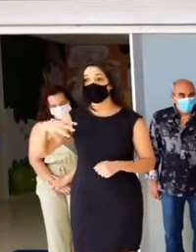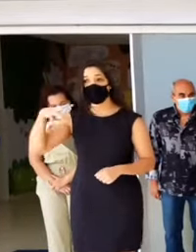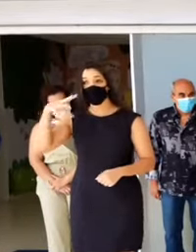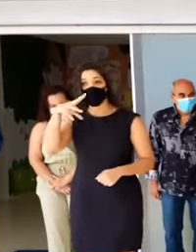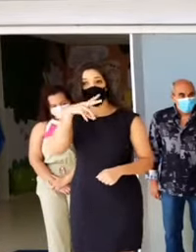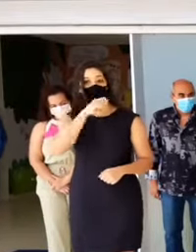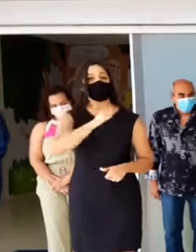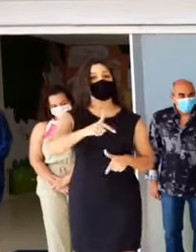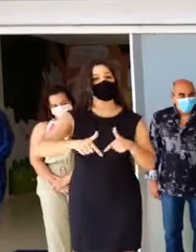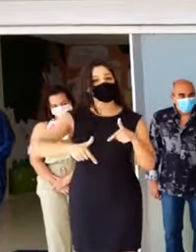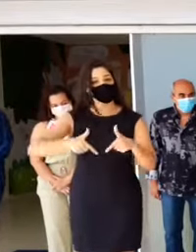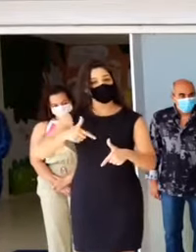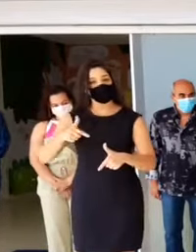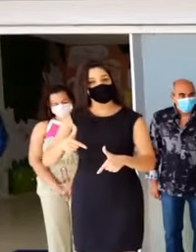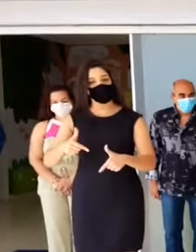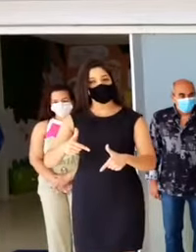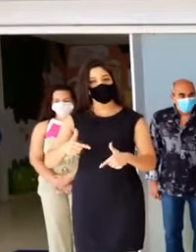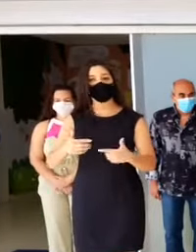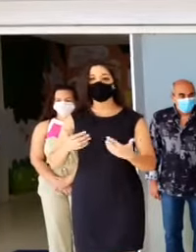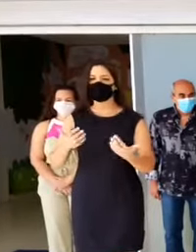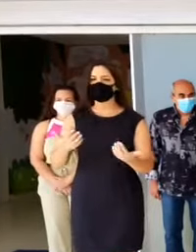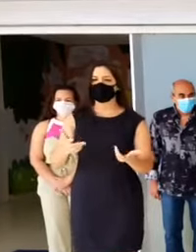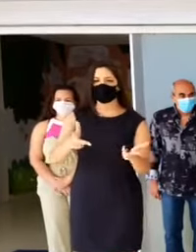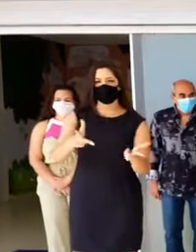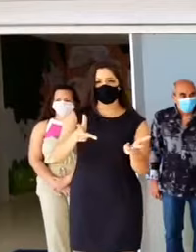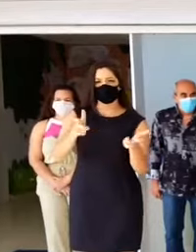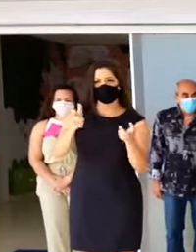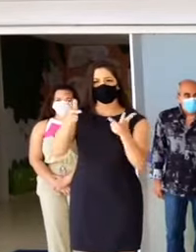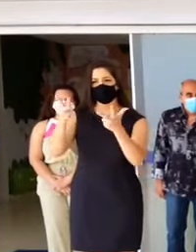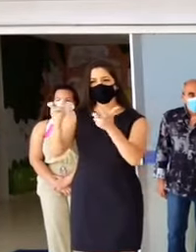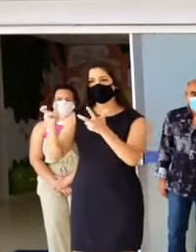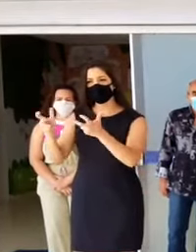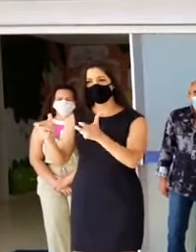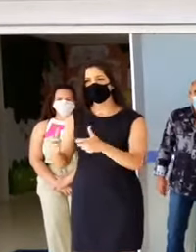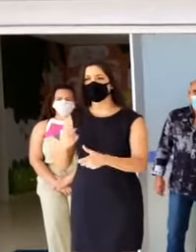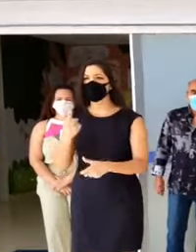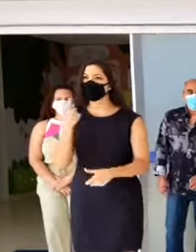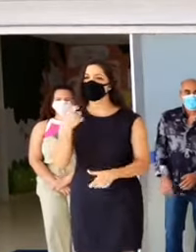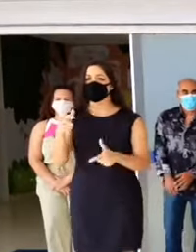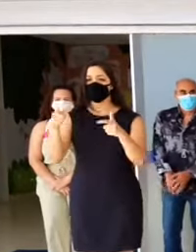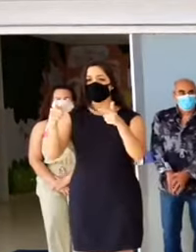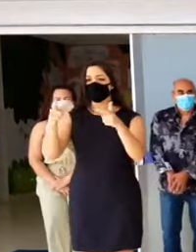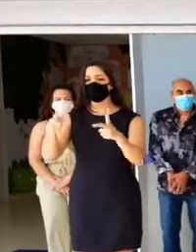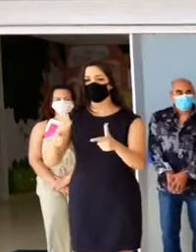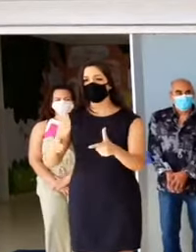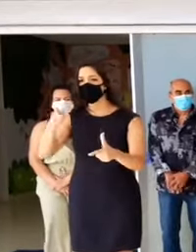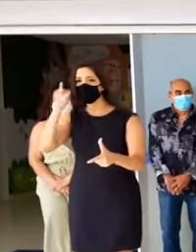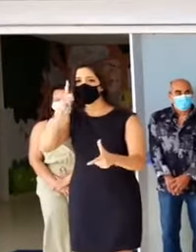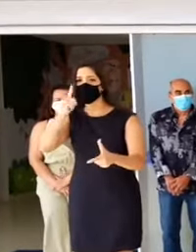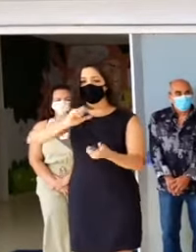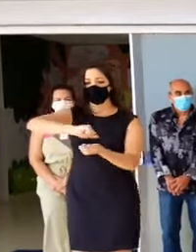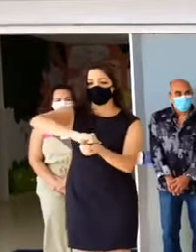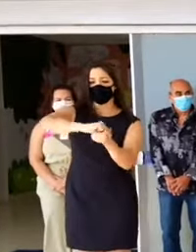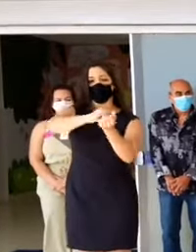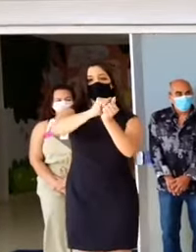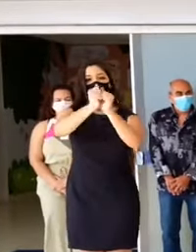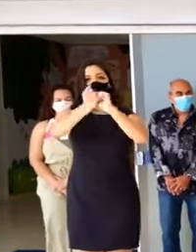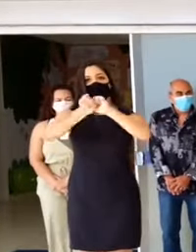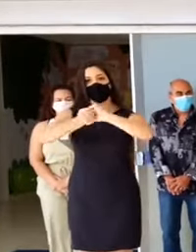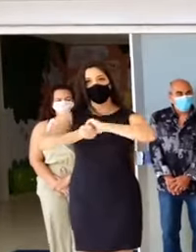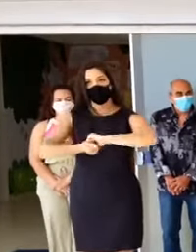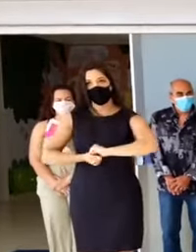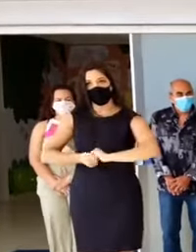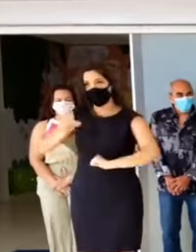rápida. E foi identificado que o único local possível de fazer uma adaptação no